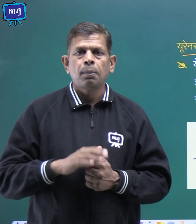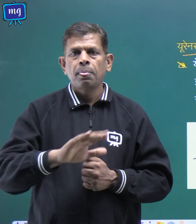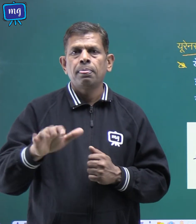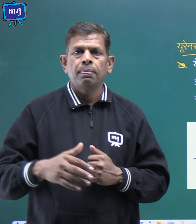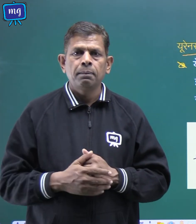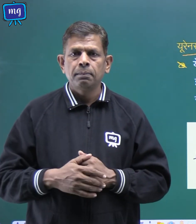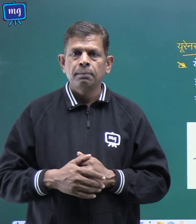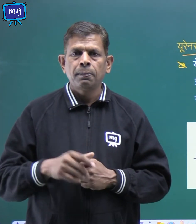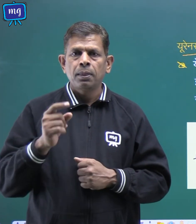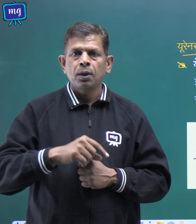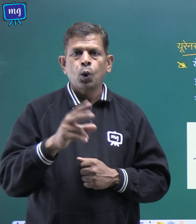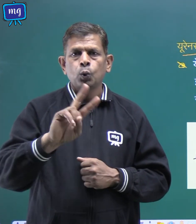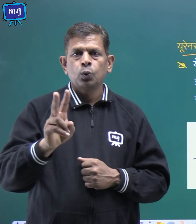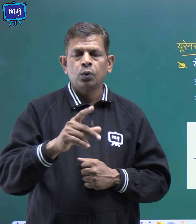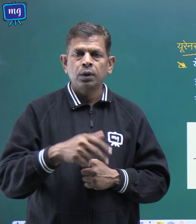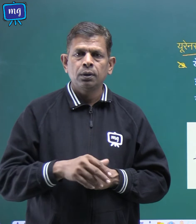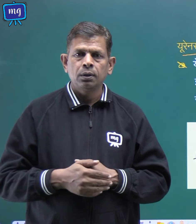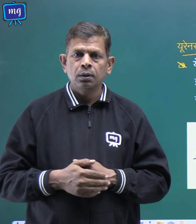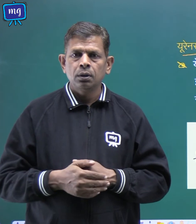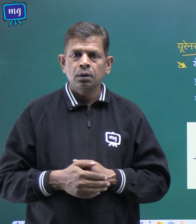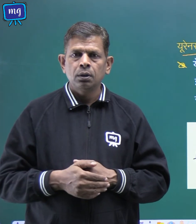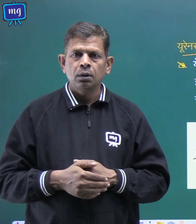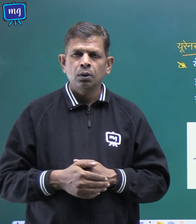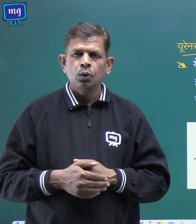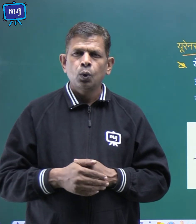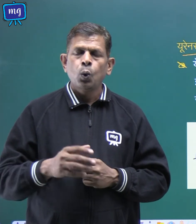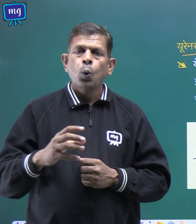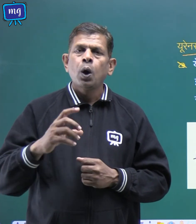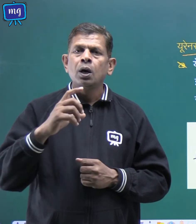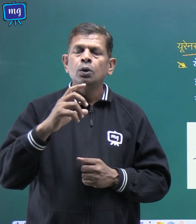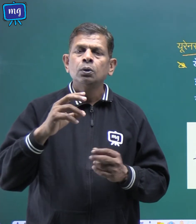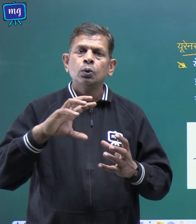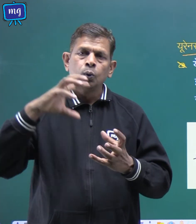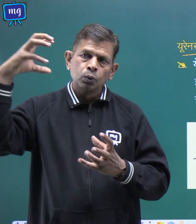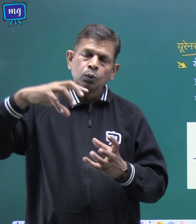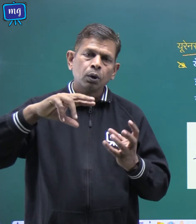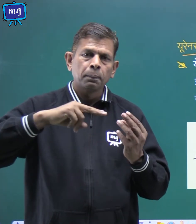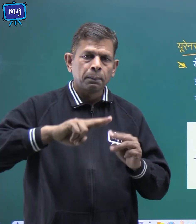बच्चों, ये दोनों ही सौर परिवार के